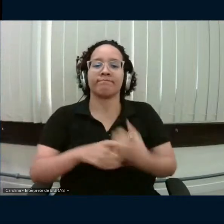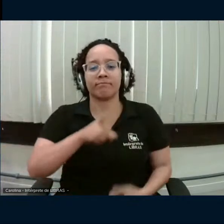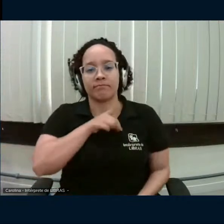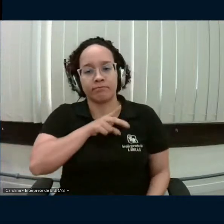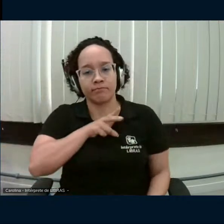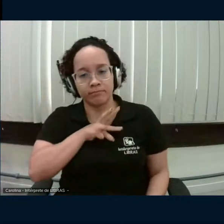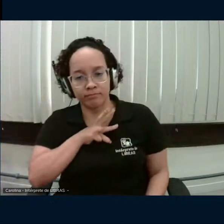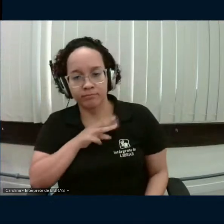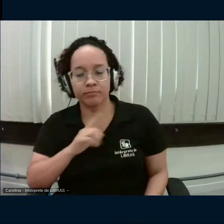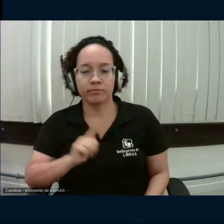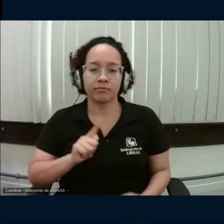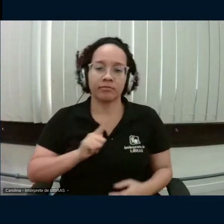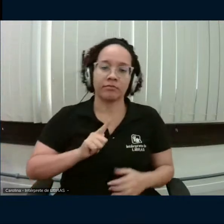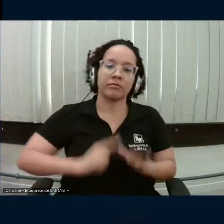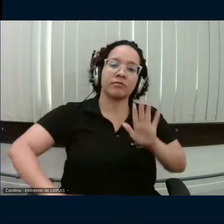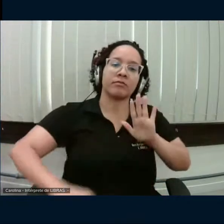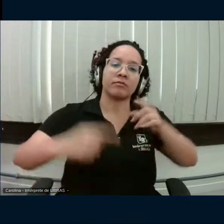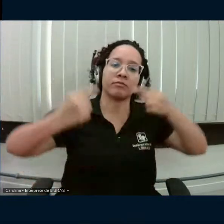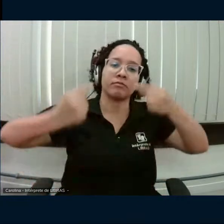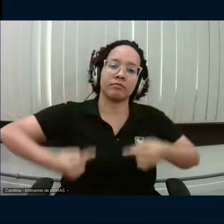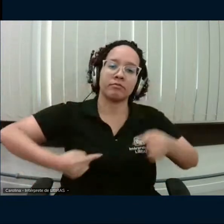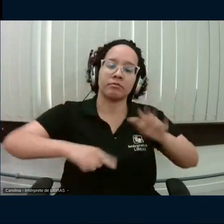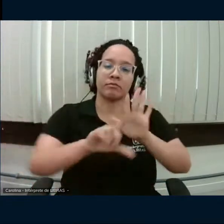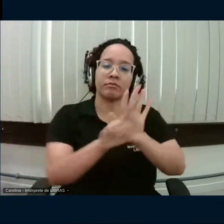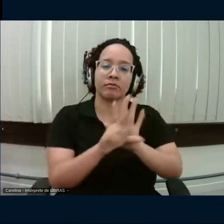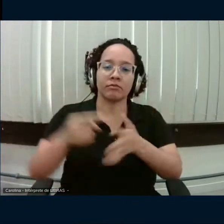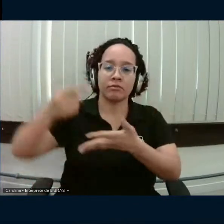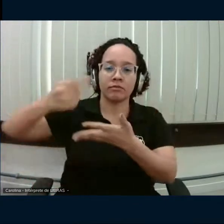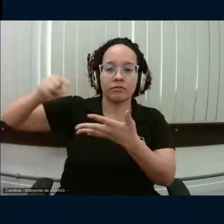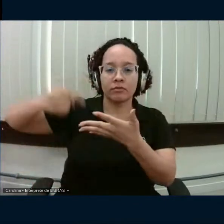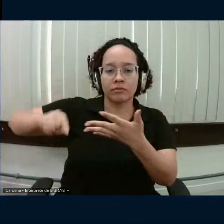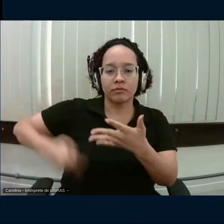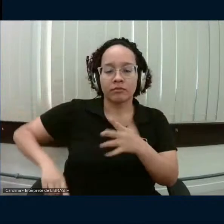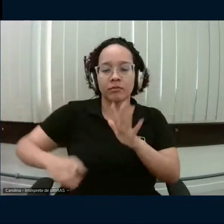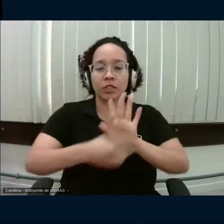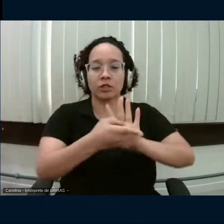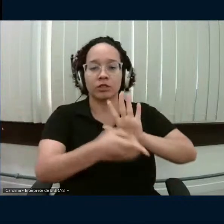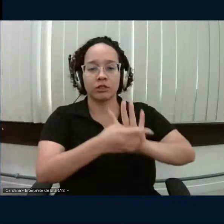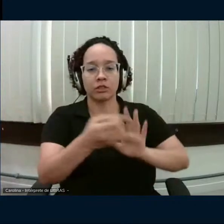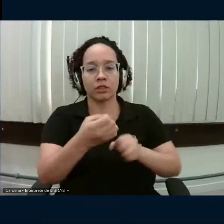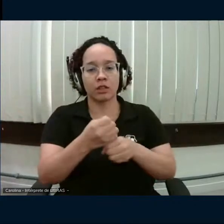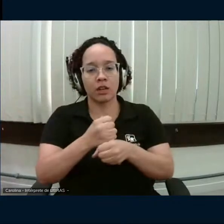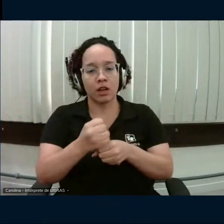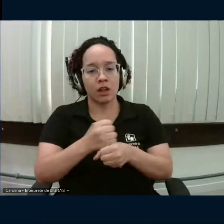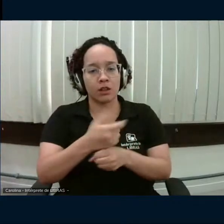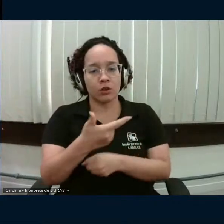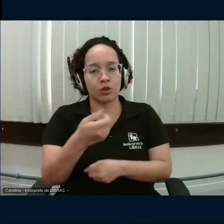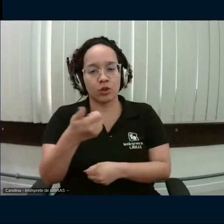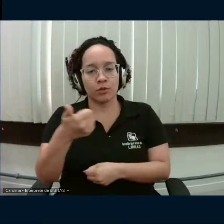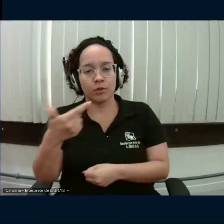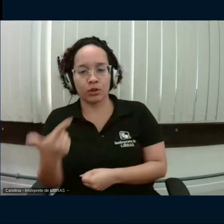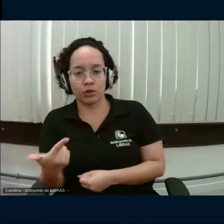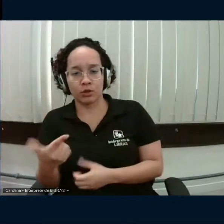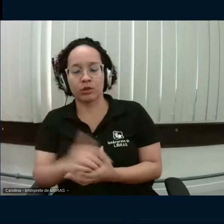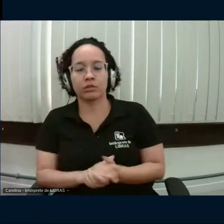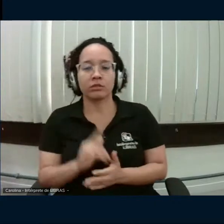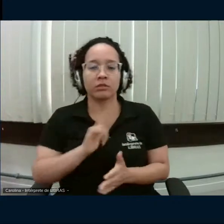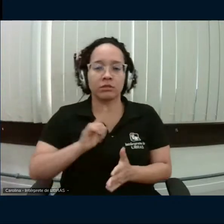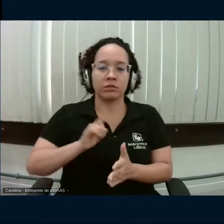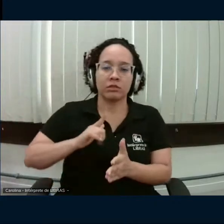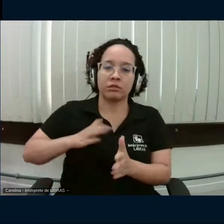Médio, várias políticas de indução às diretrizes curriculares de 2012. Isso vinha num